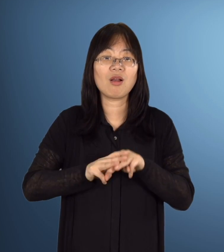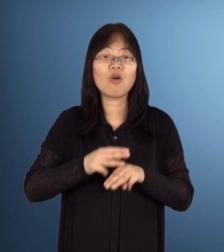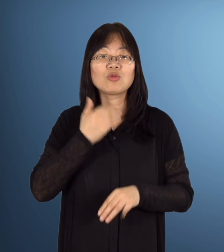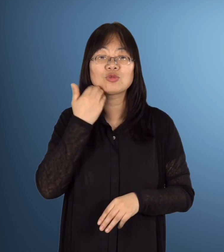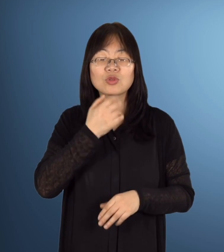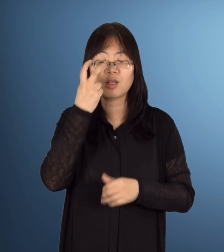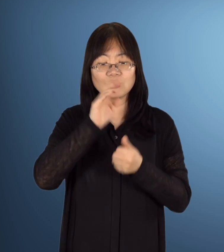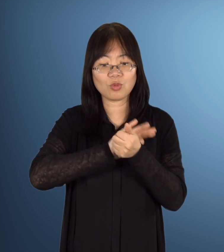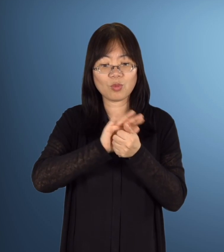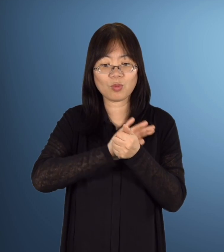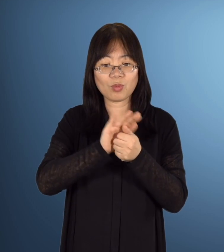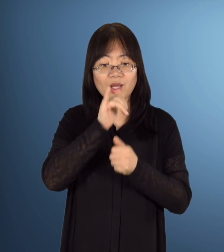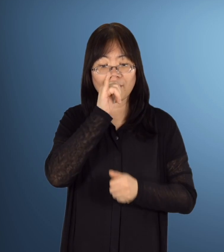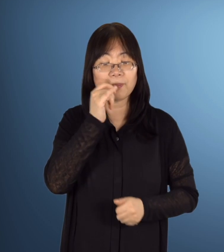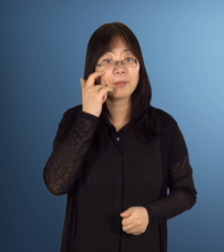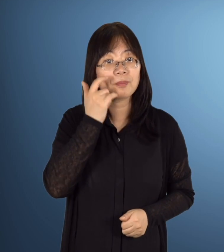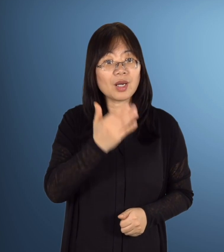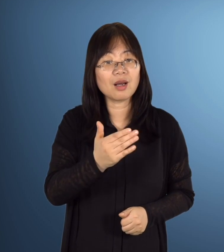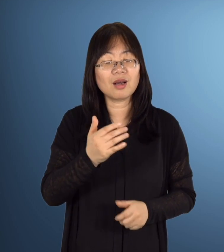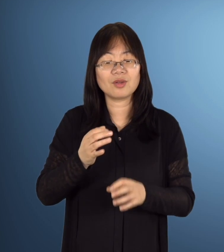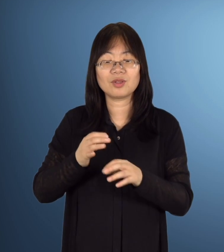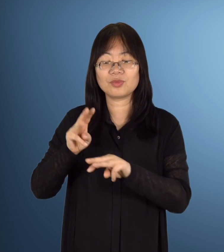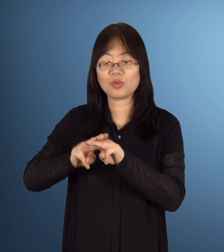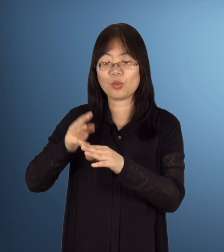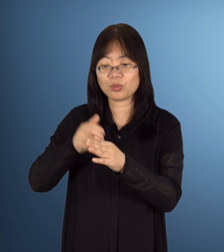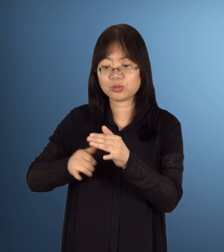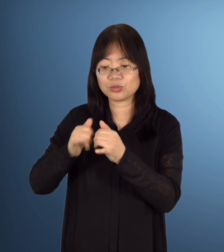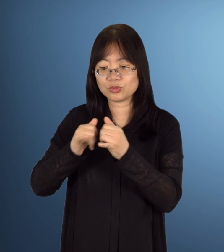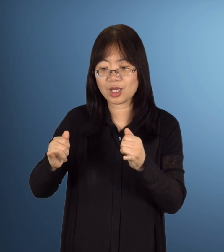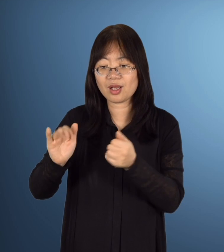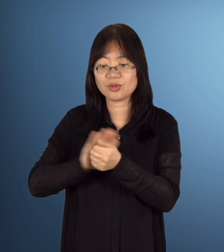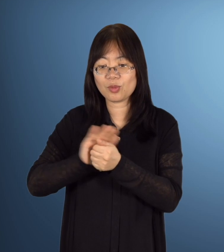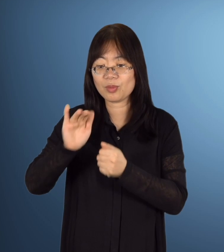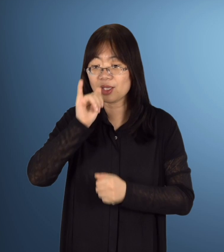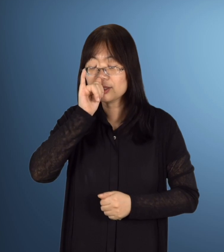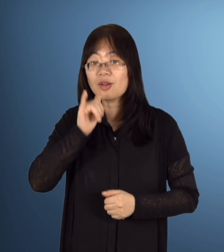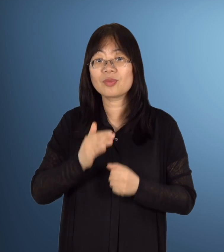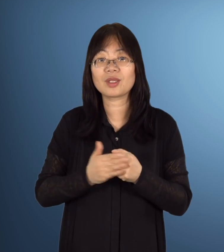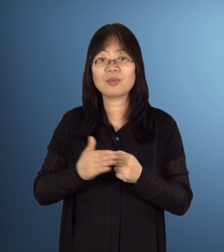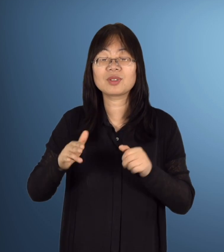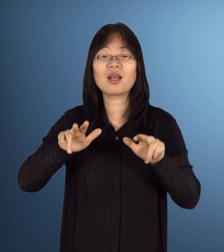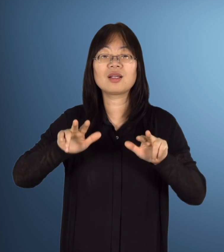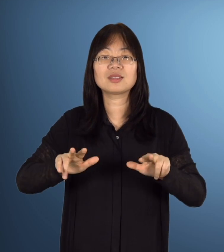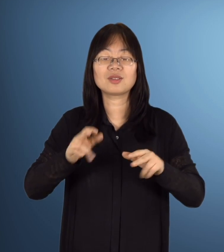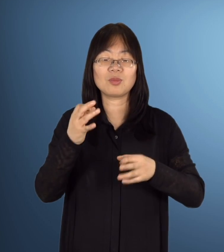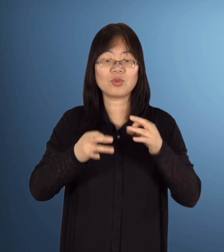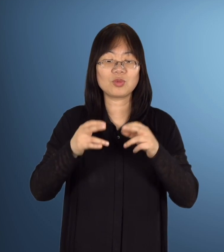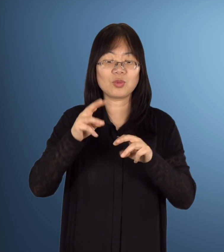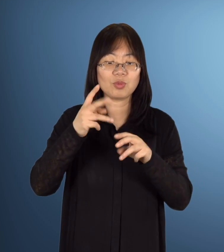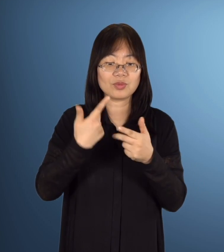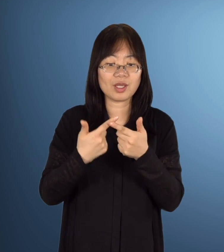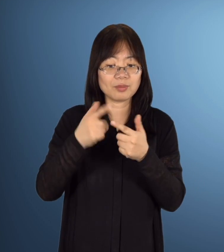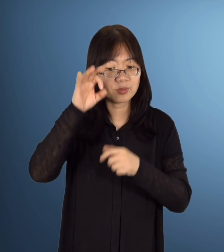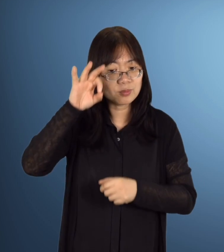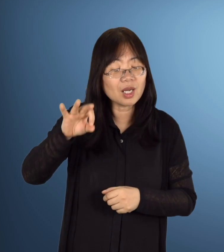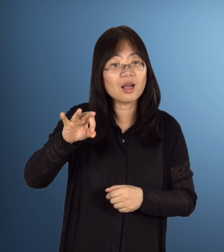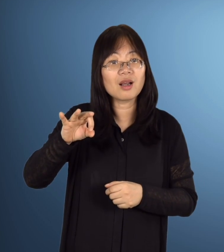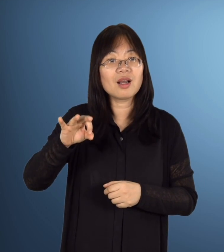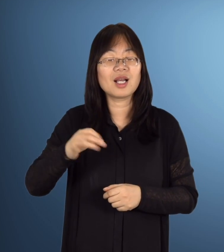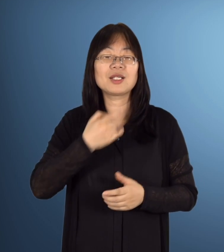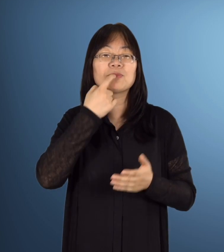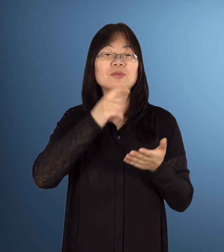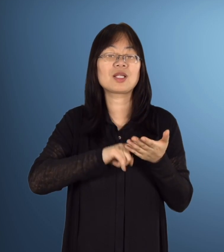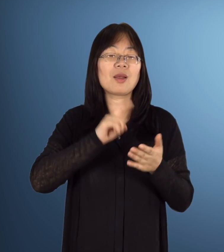누가 돌보는 겁니까? 농부가 돌보는 거예요. 그러니까 여기서 말하는 포도나무는